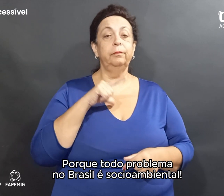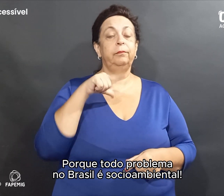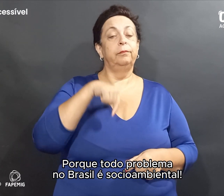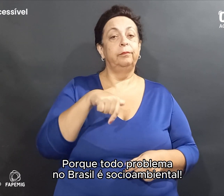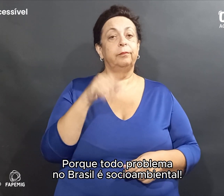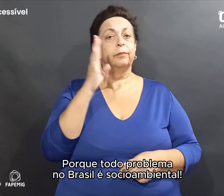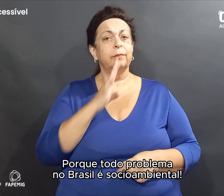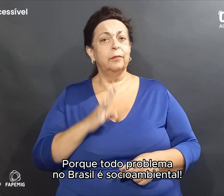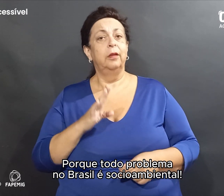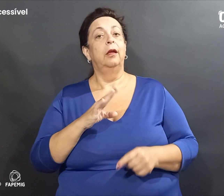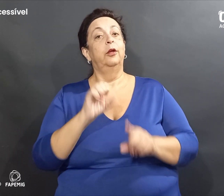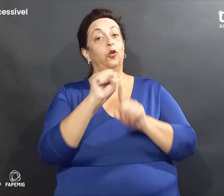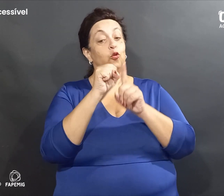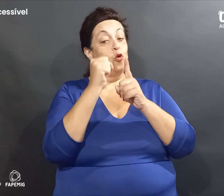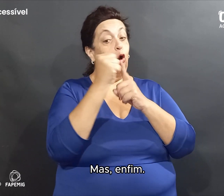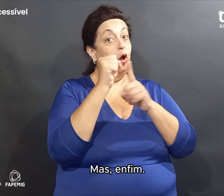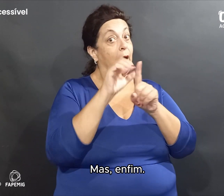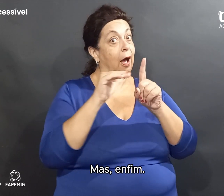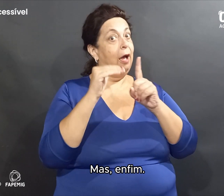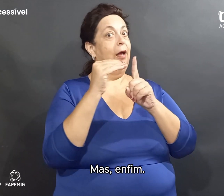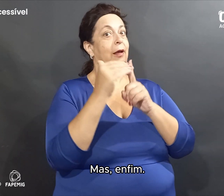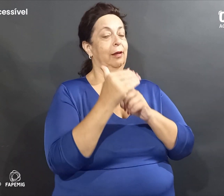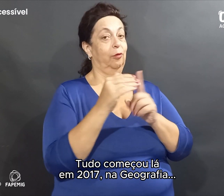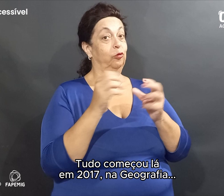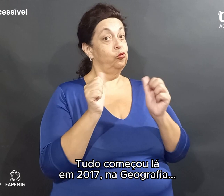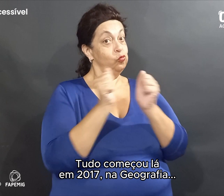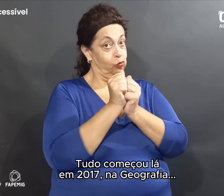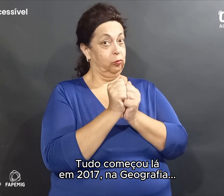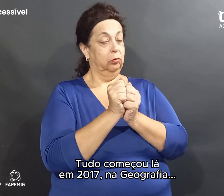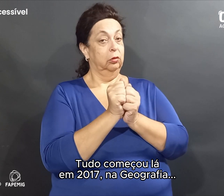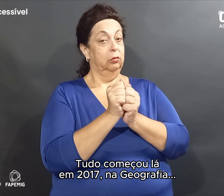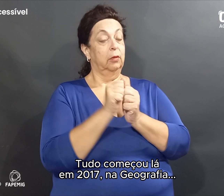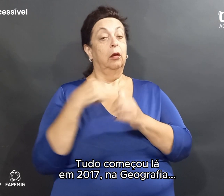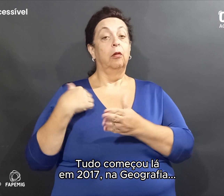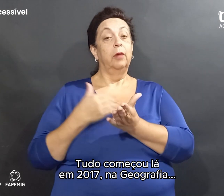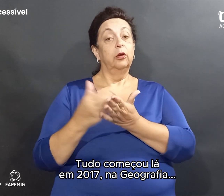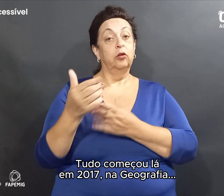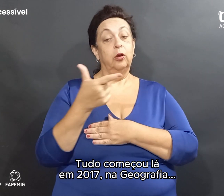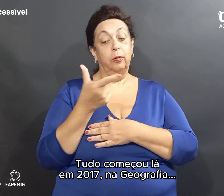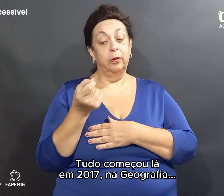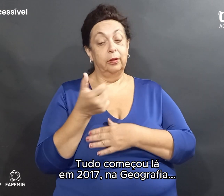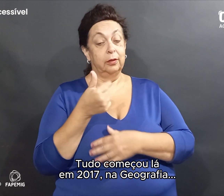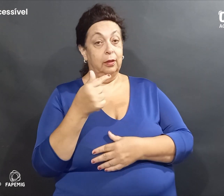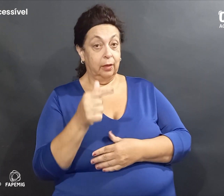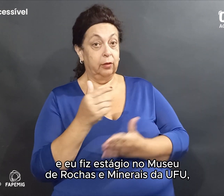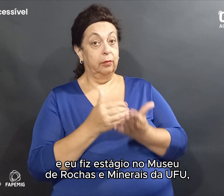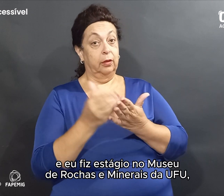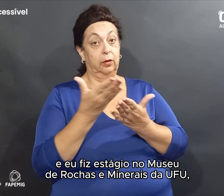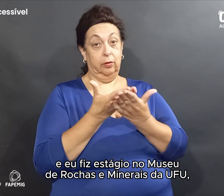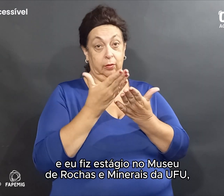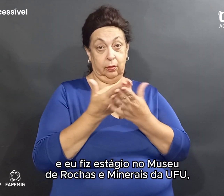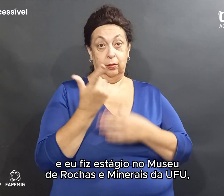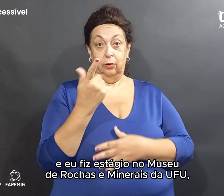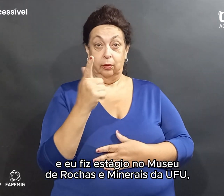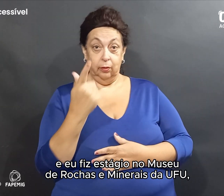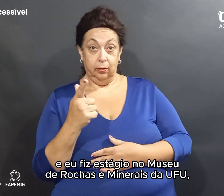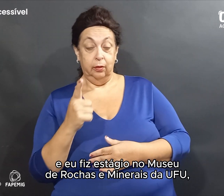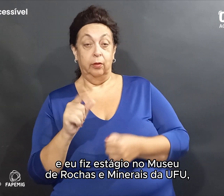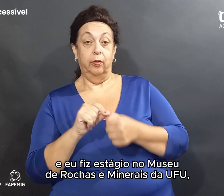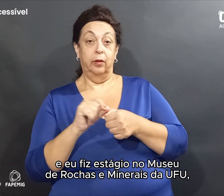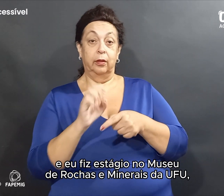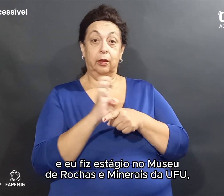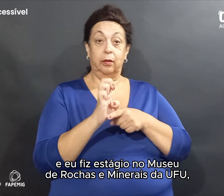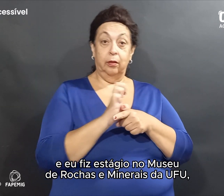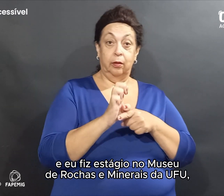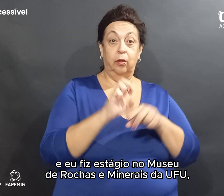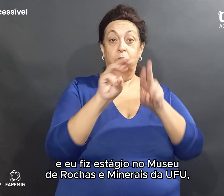Brasil é socioambiental. Mas, enfim, tudo começou lá em 2017, na geografia, e eu fiz estágio no Museu